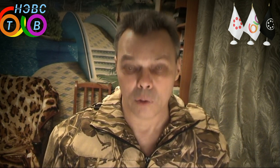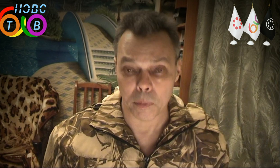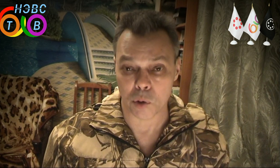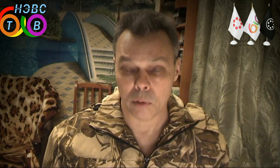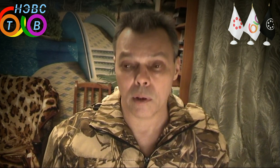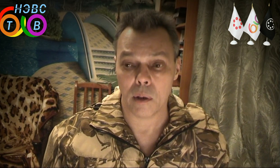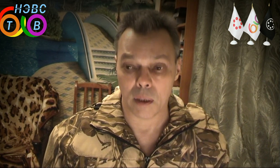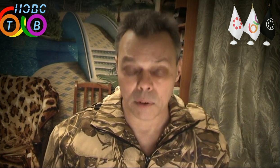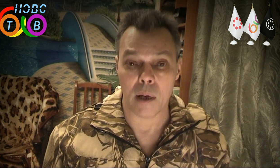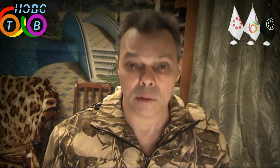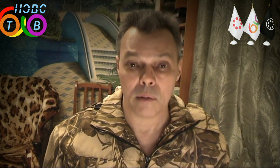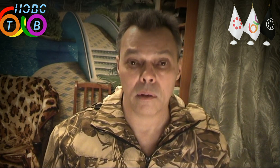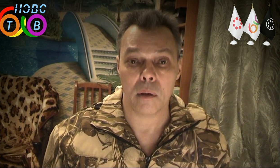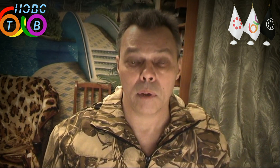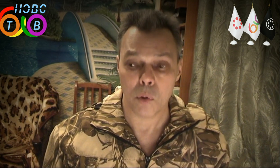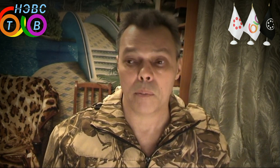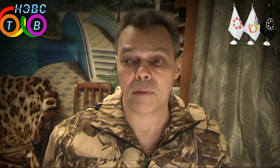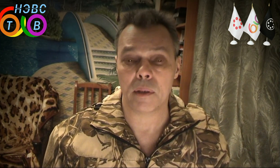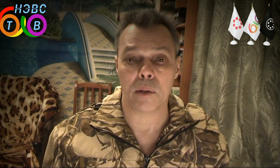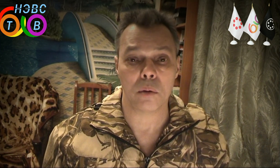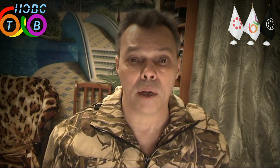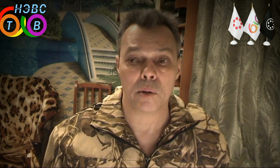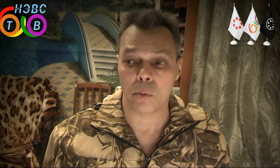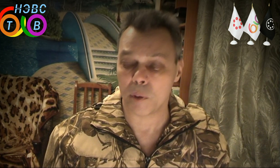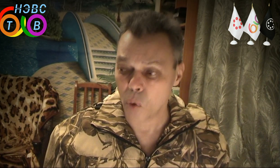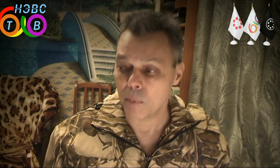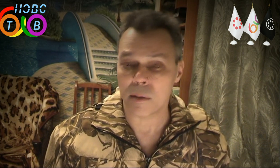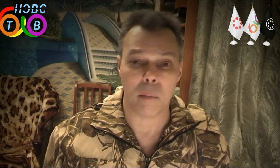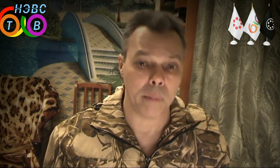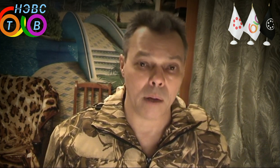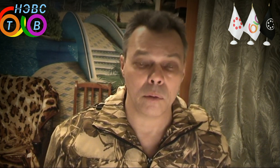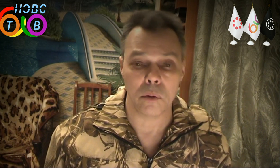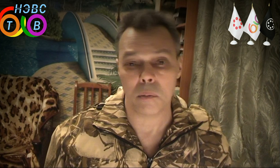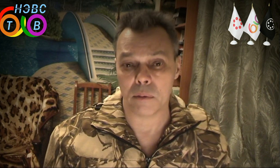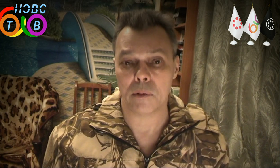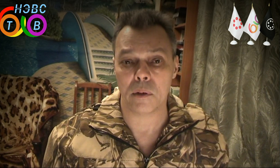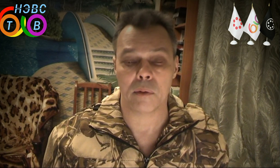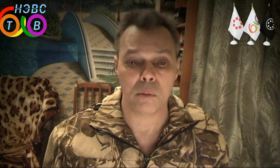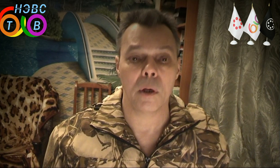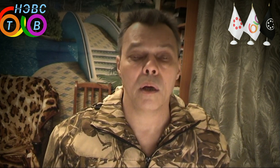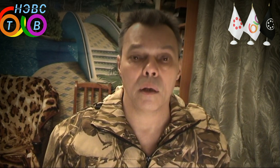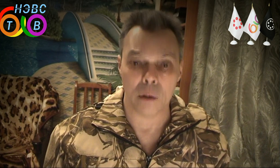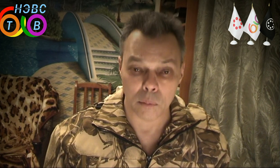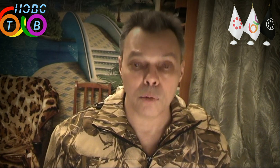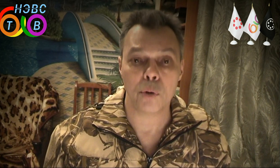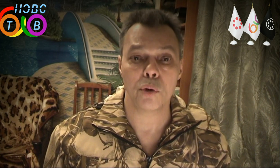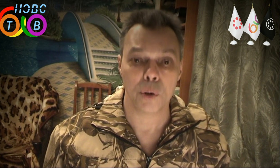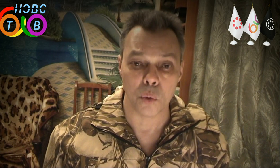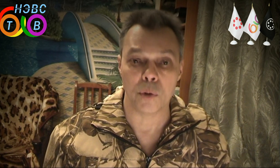он пришел ко мне один, мы можем провести консультацию, но потом на сам обряд он должен привести свою будущую жену,